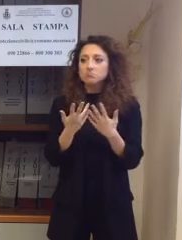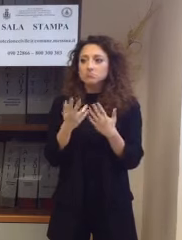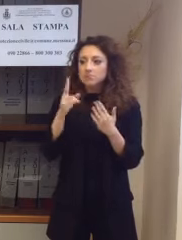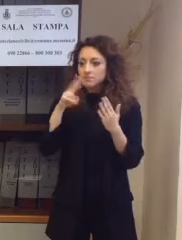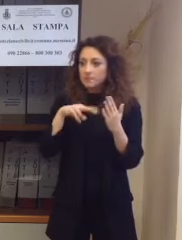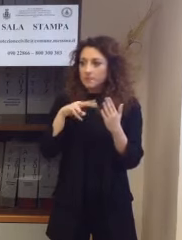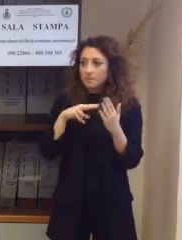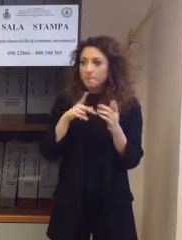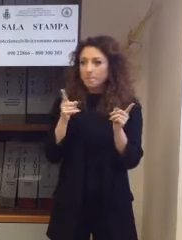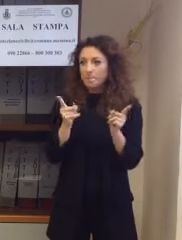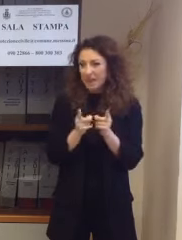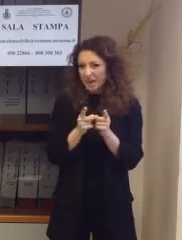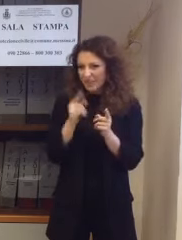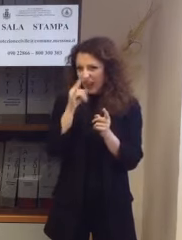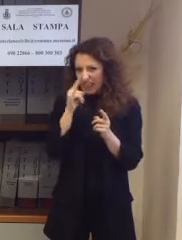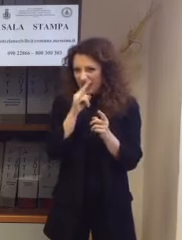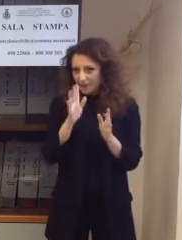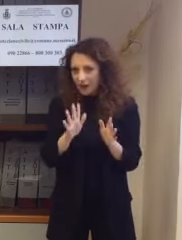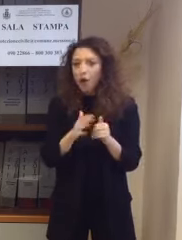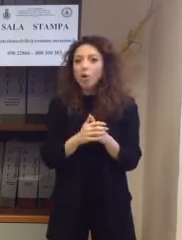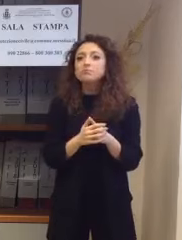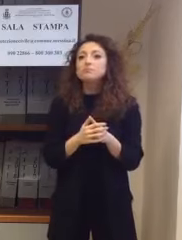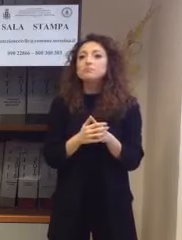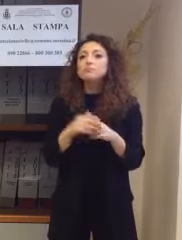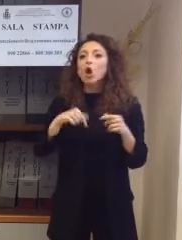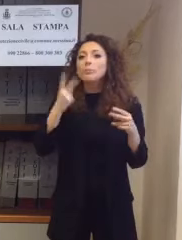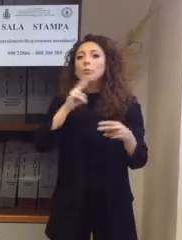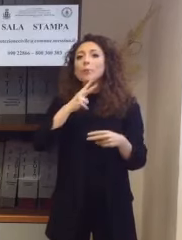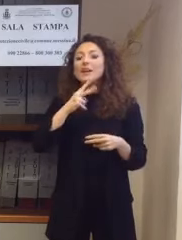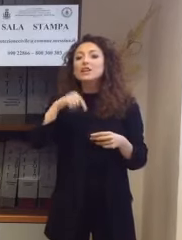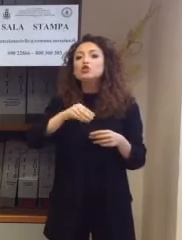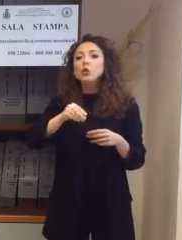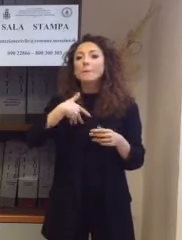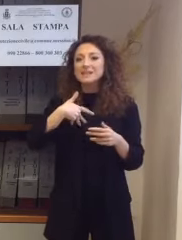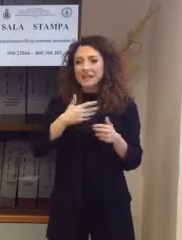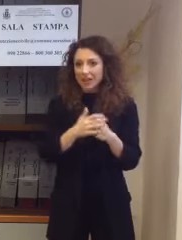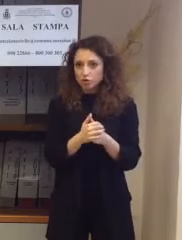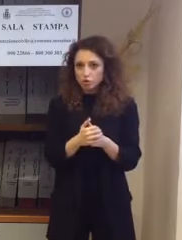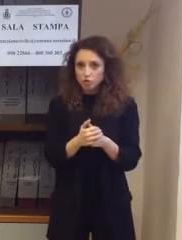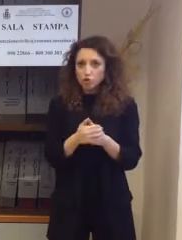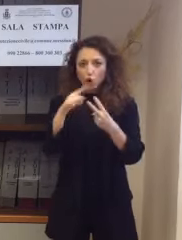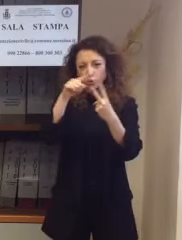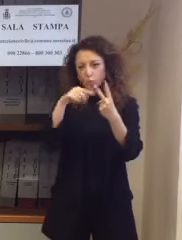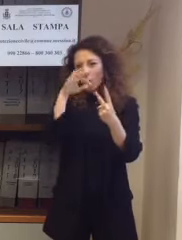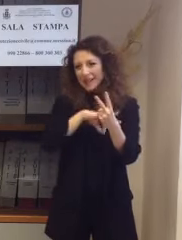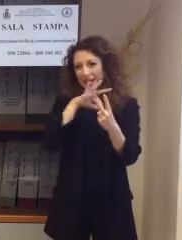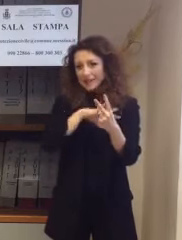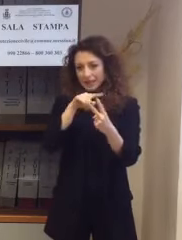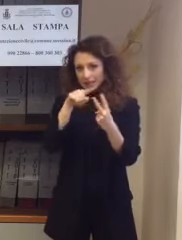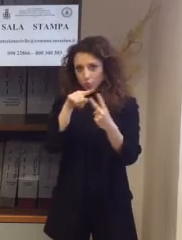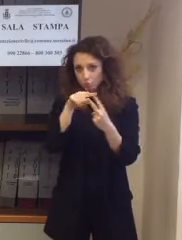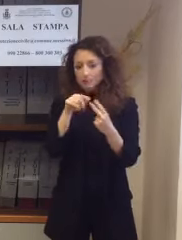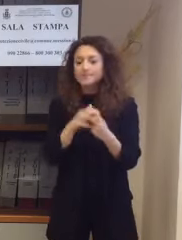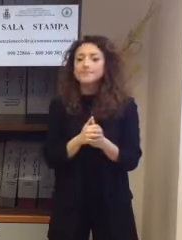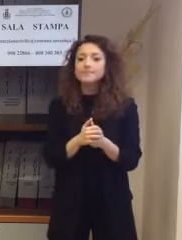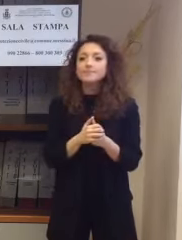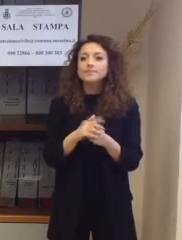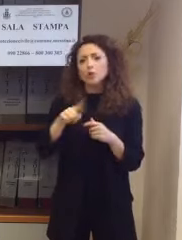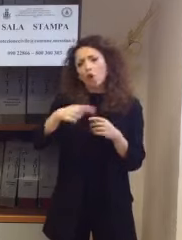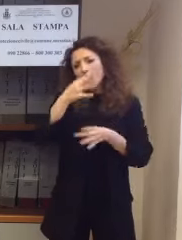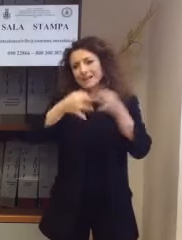del cattivello, no? Mi arriva questo messaggio oggi pomeriggio, sono due interessanti, questo è perché sono i casi specifici, e poi vi